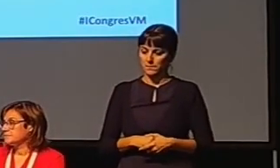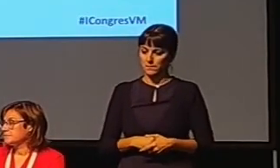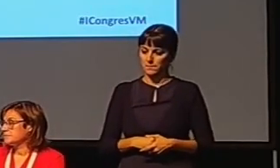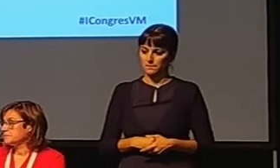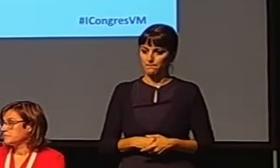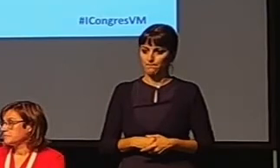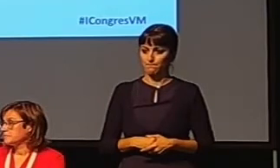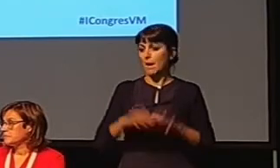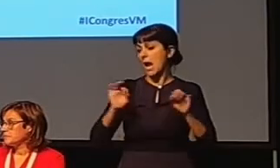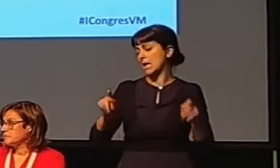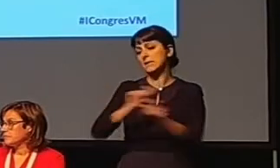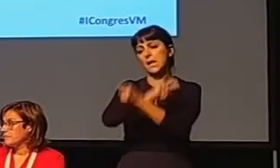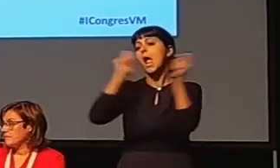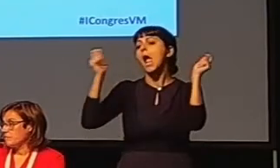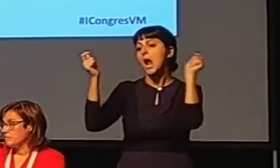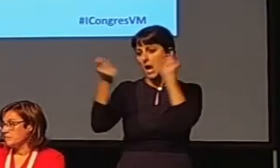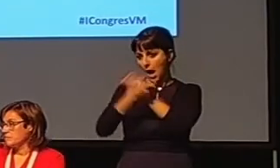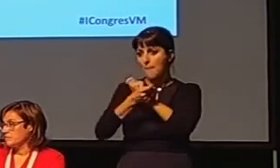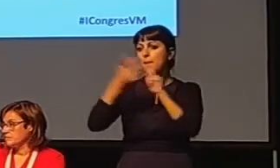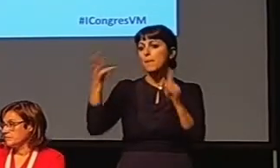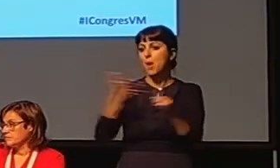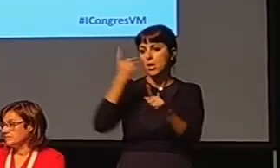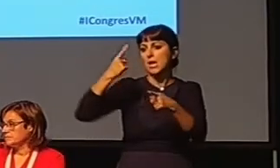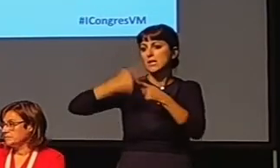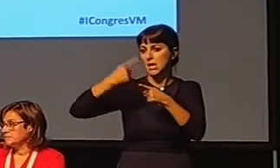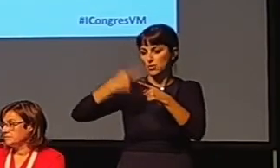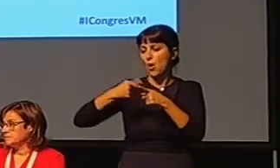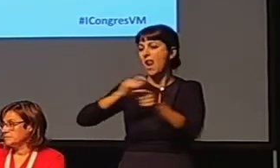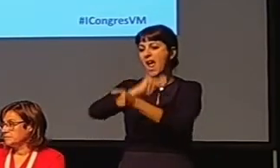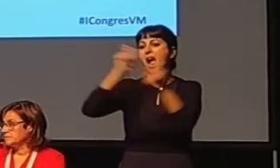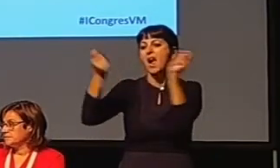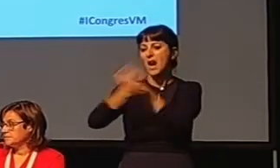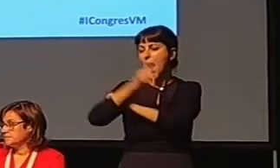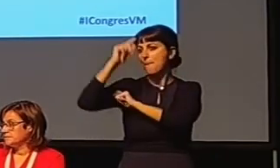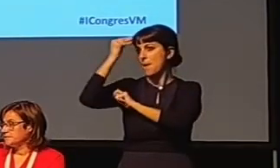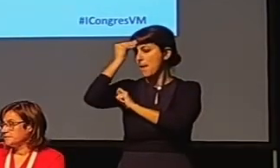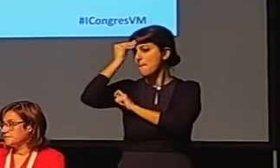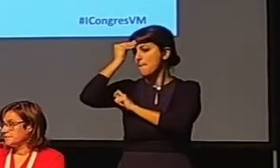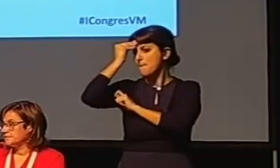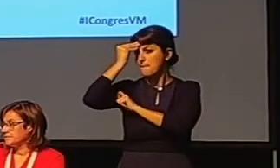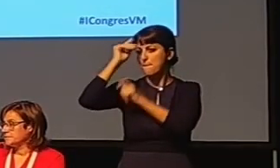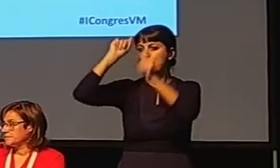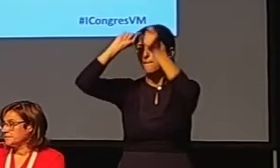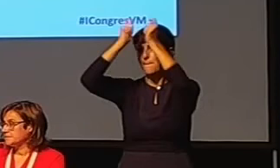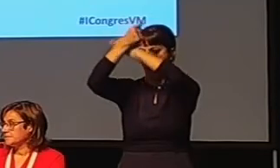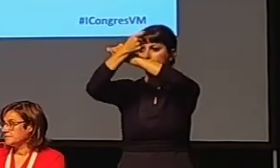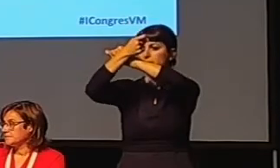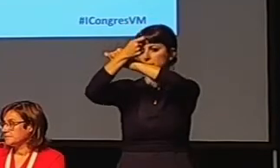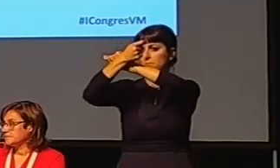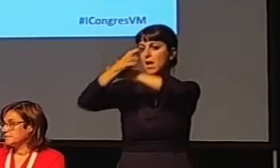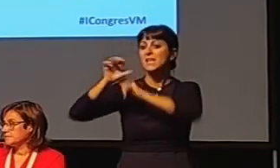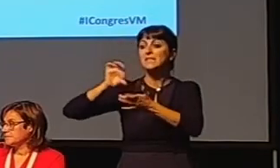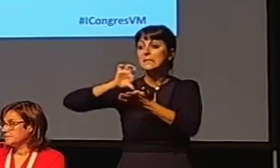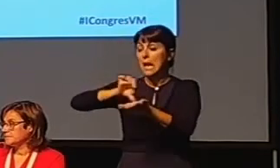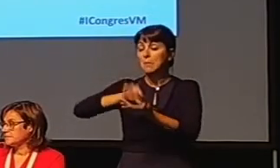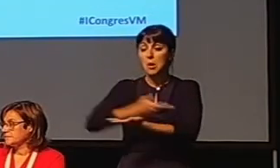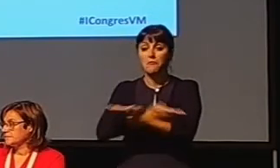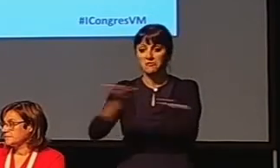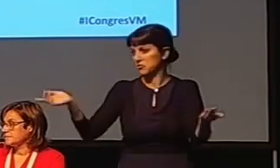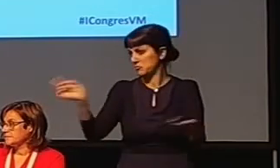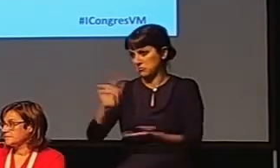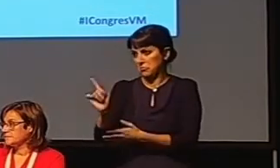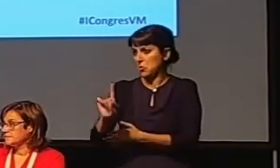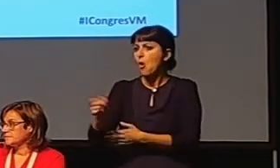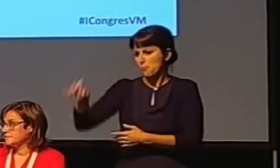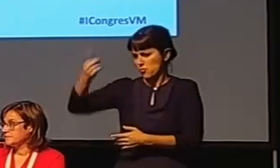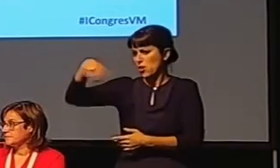És un canvi de paradigma de les violències sexuals. O sigui, no està en el tema dels serveis, i és, no és un spoiler, eh? Les que